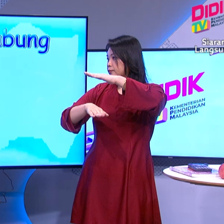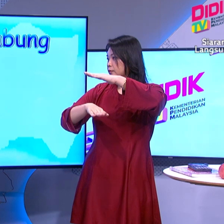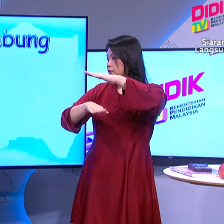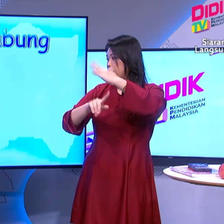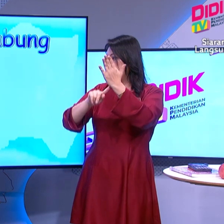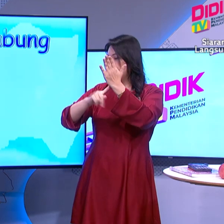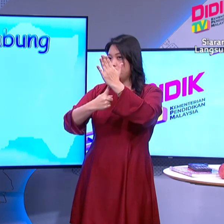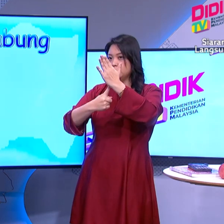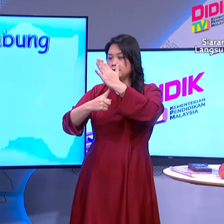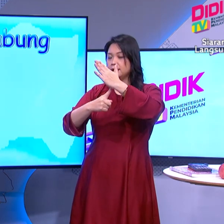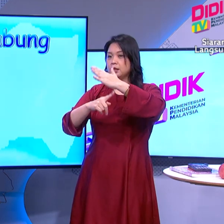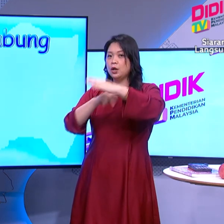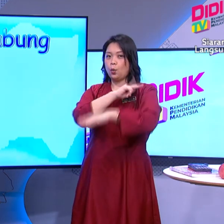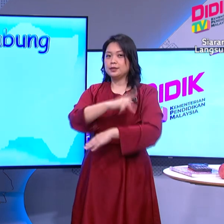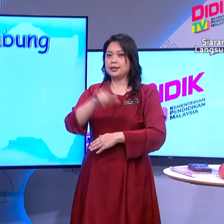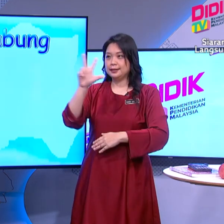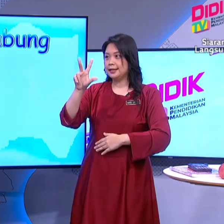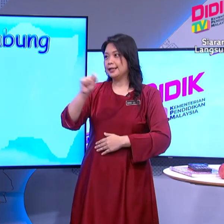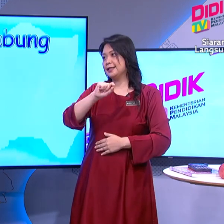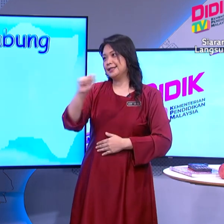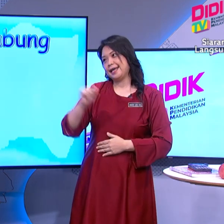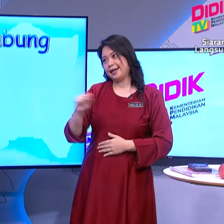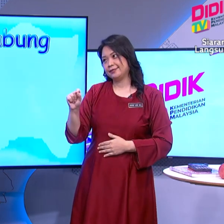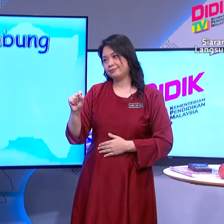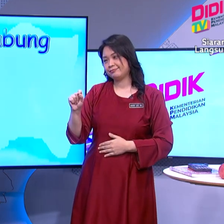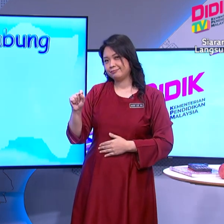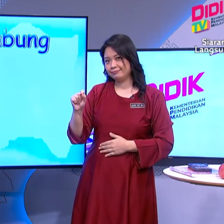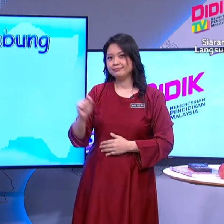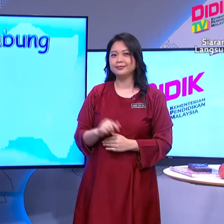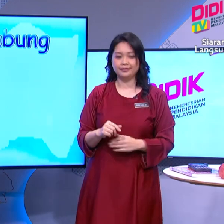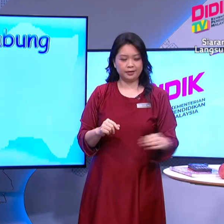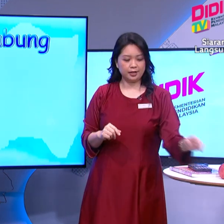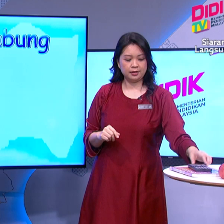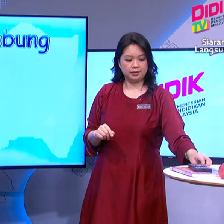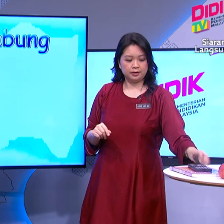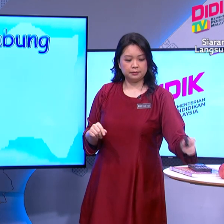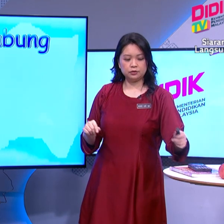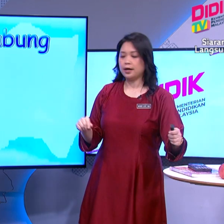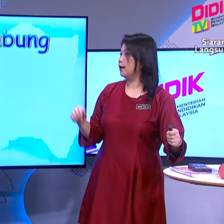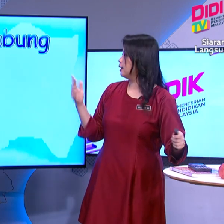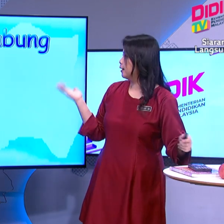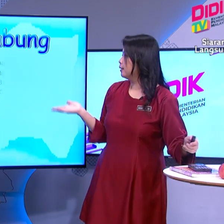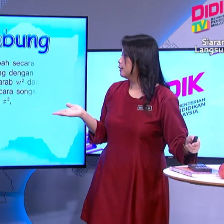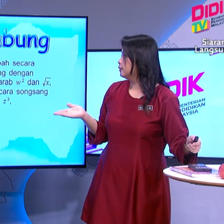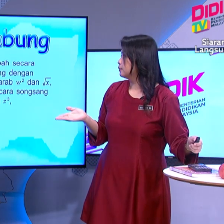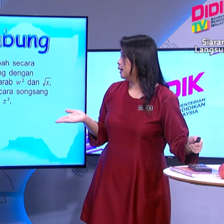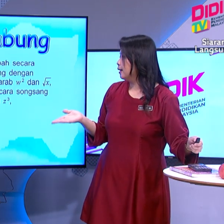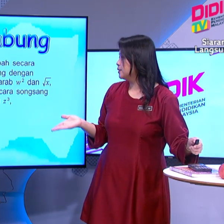oke pun cecak Kuasa Tiga tindah Eza oke lah masuk kalau